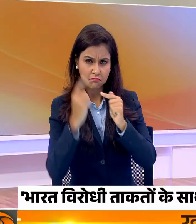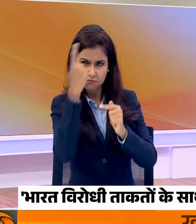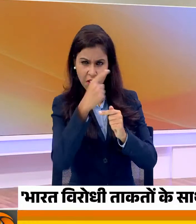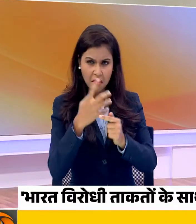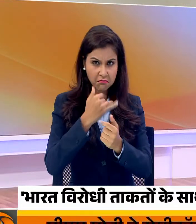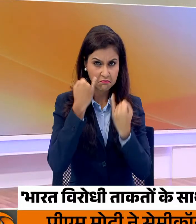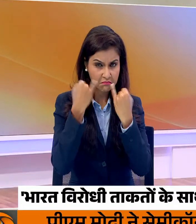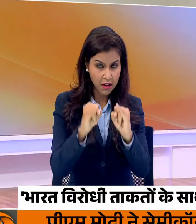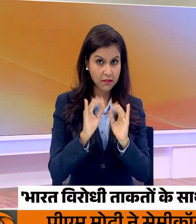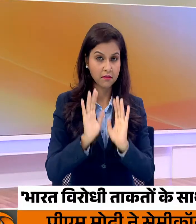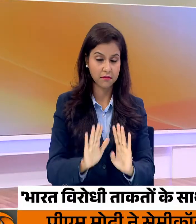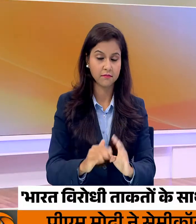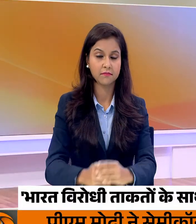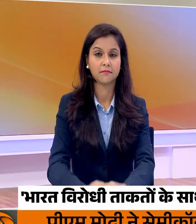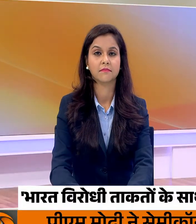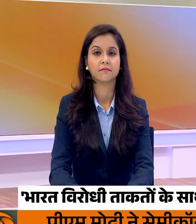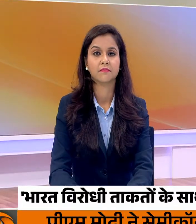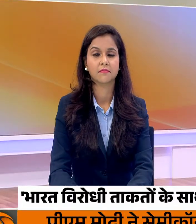बेनकाब।